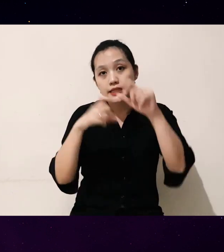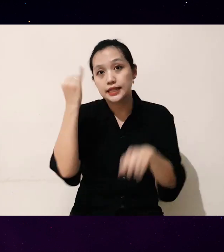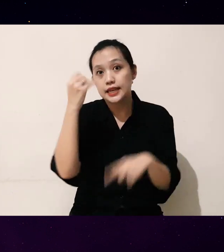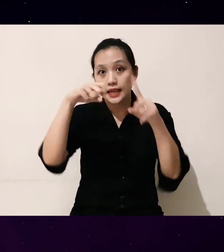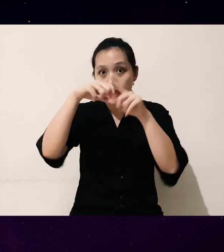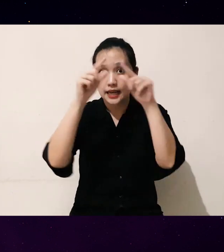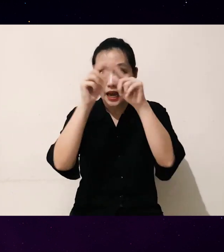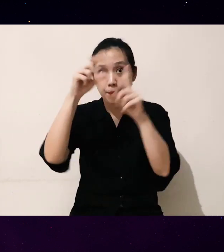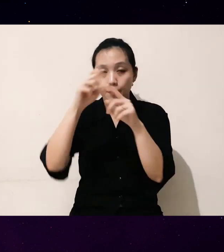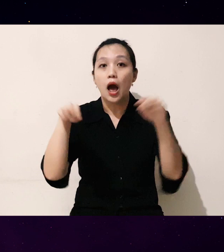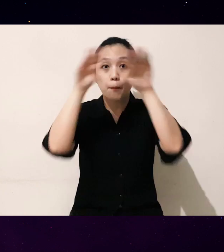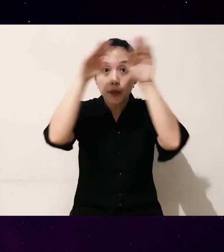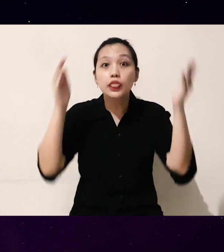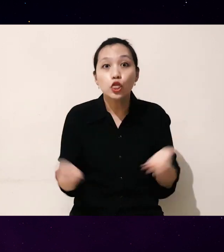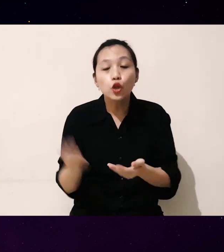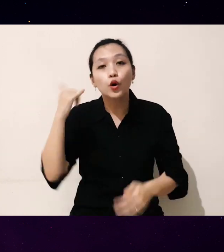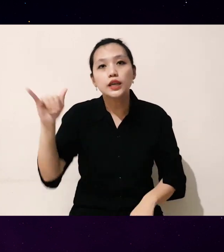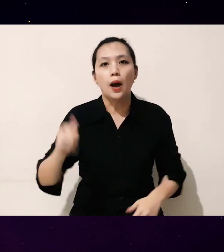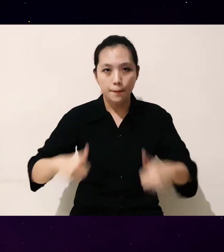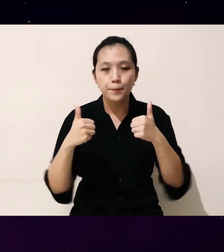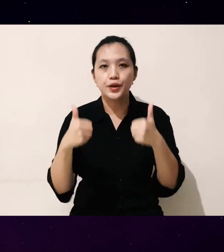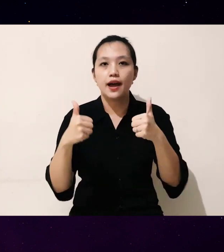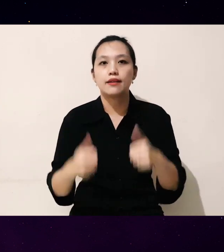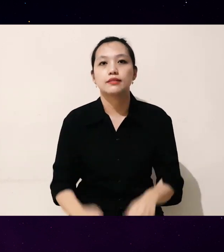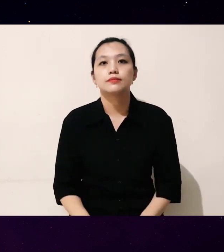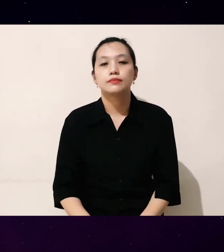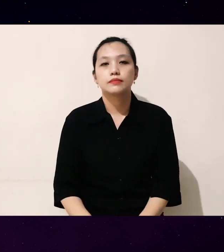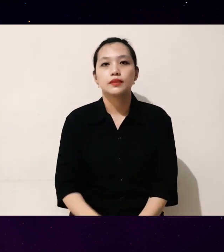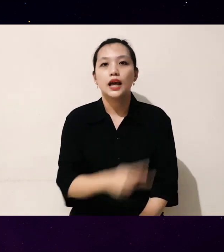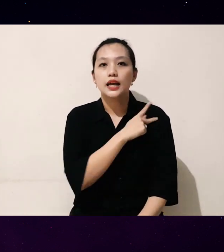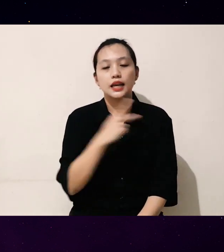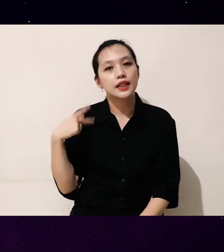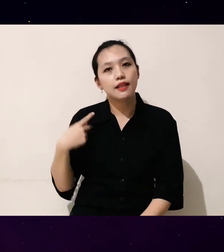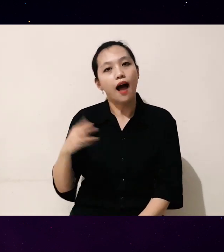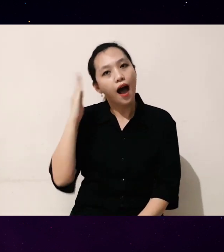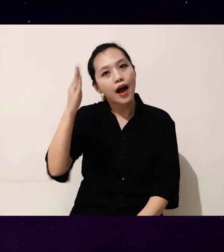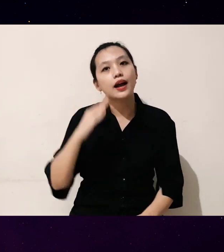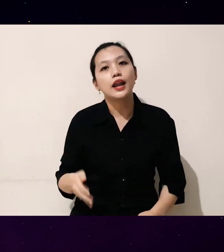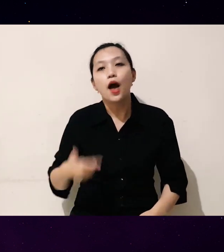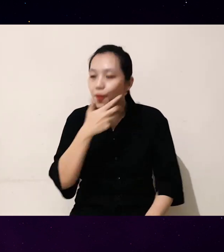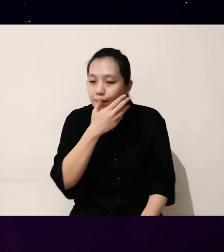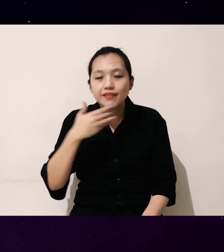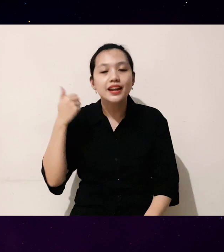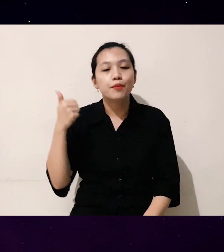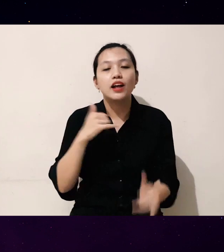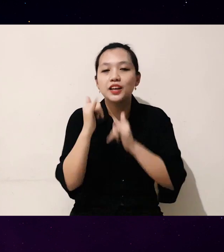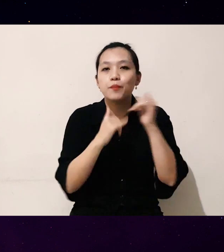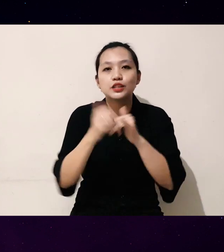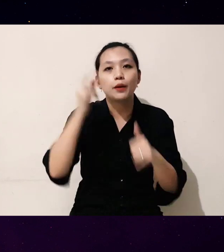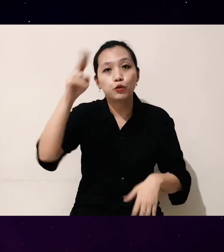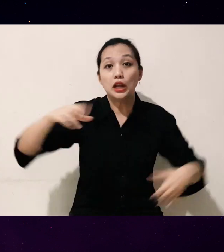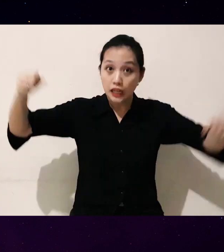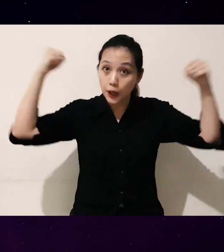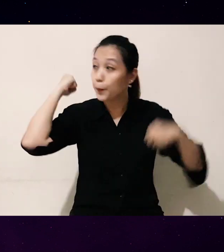ini. Karena di dalam postur yang benar itu, kita akan bertanding dengan baik. Kita akan terhindar